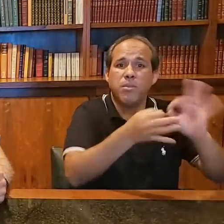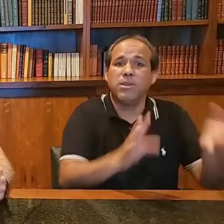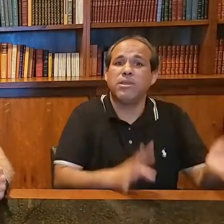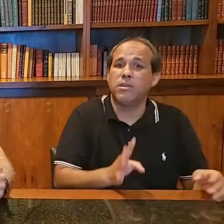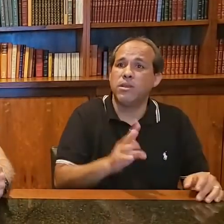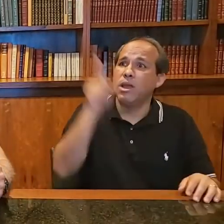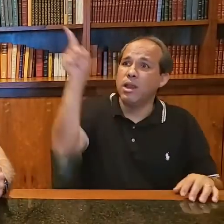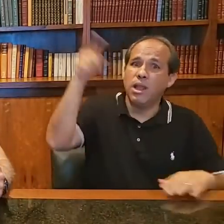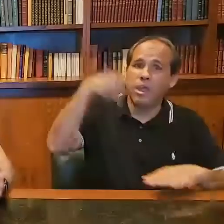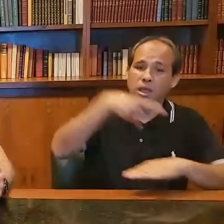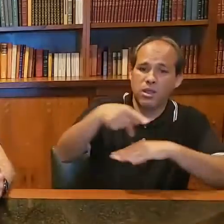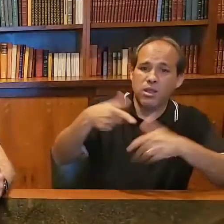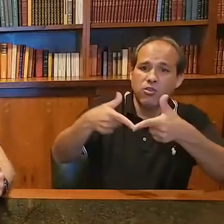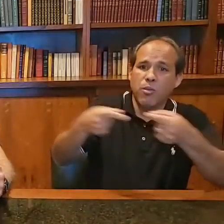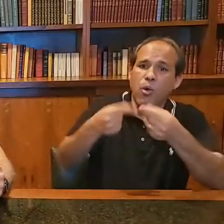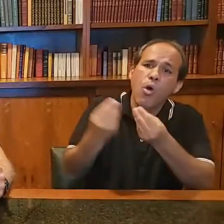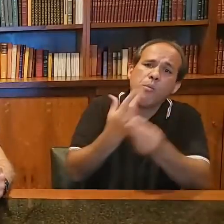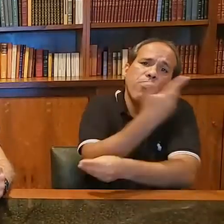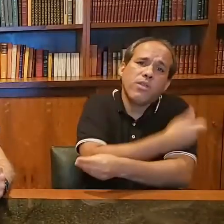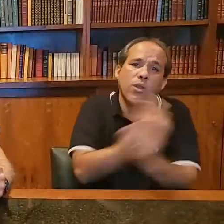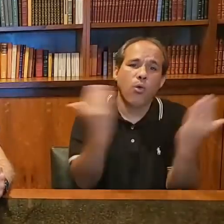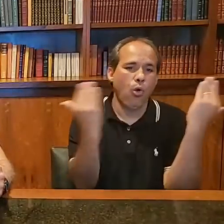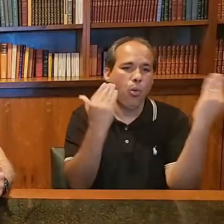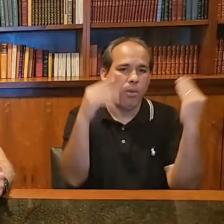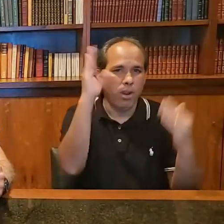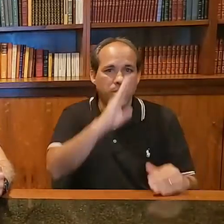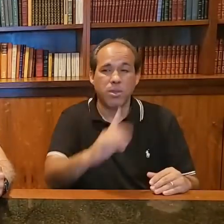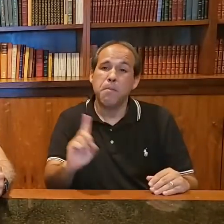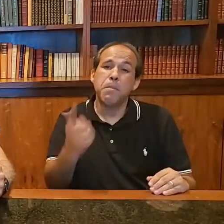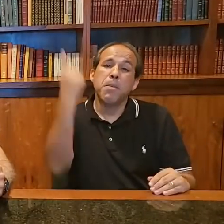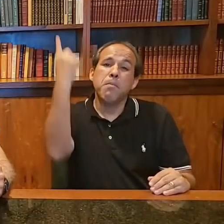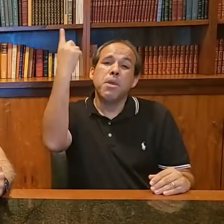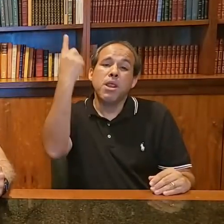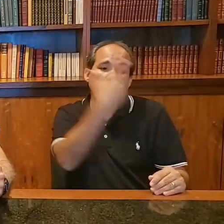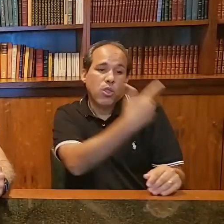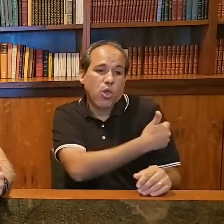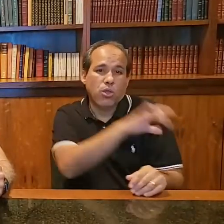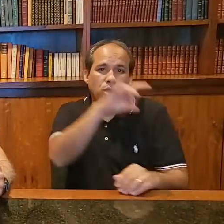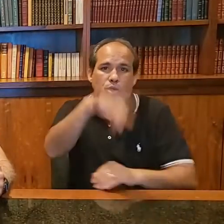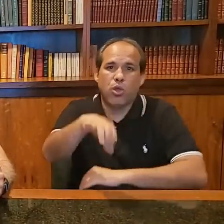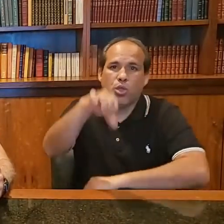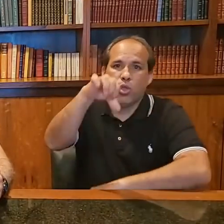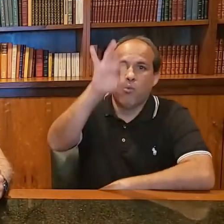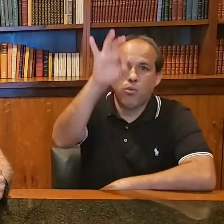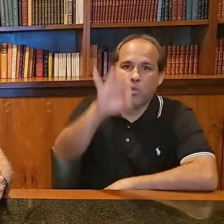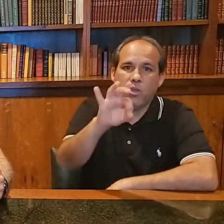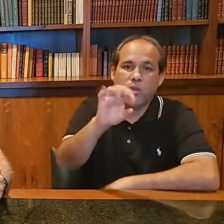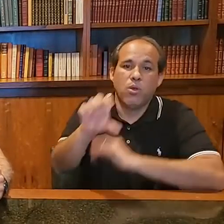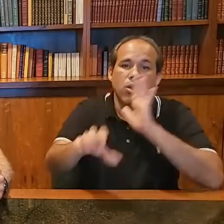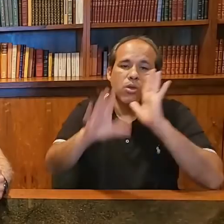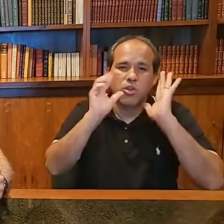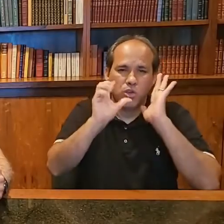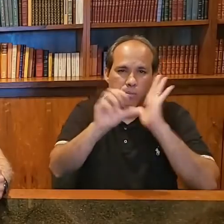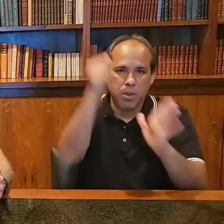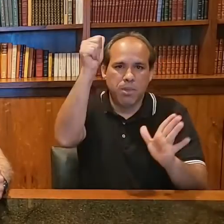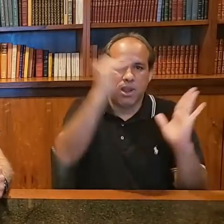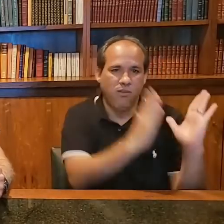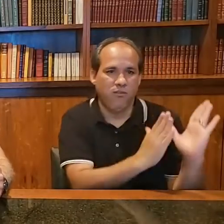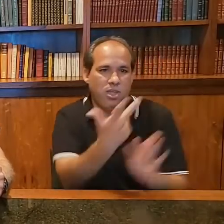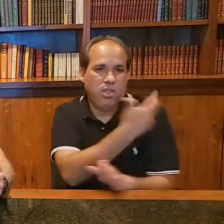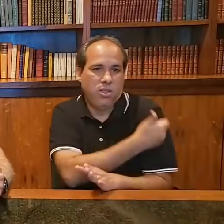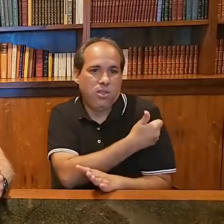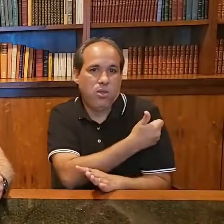em relação ao Brasil? Vacina Japão, primeira dose, apenas 9% tomaram a primeira dose. No Brasil, 22%.